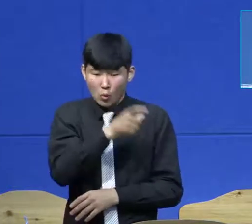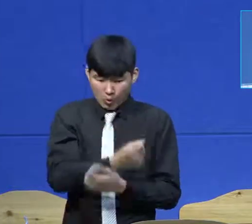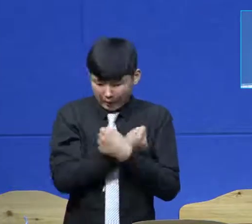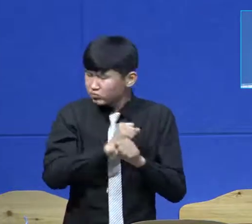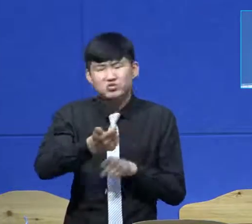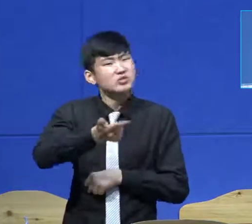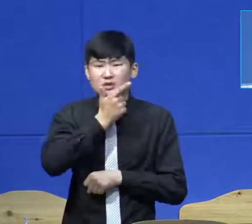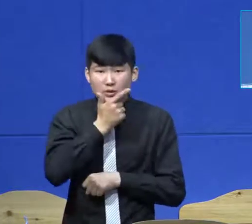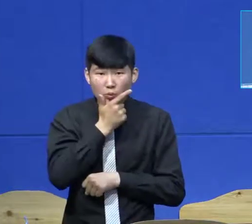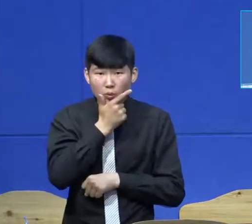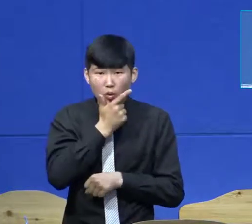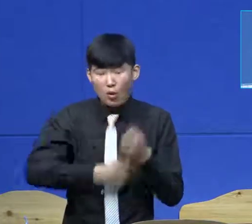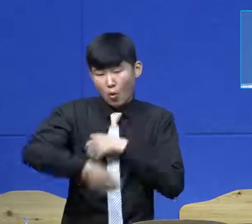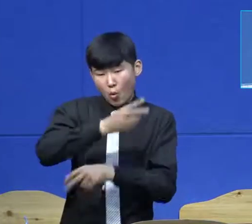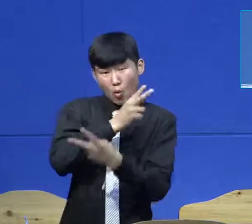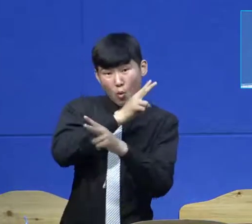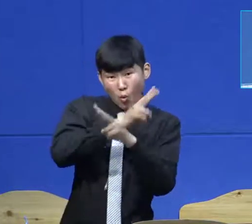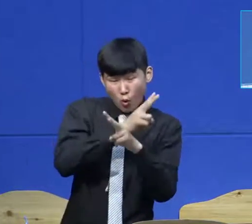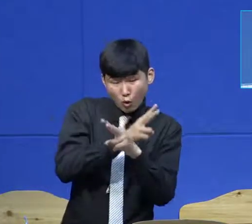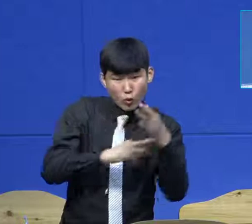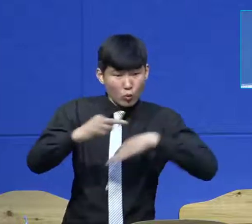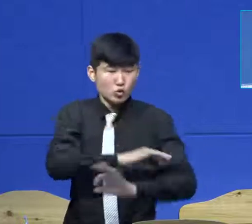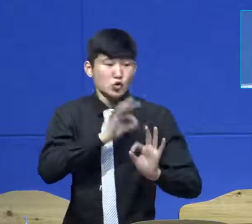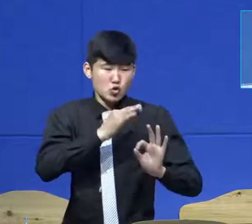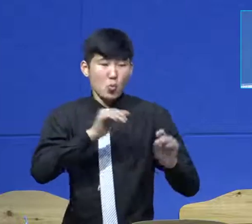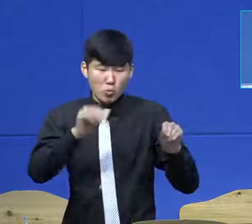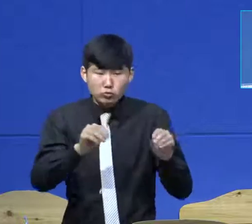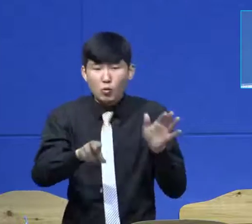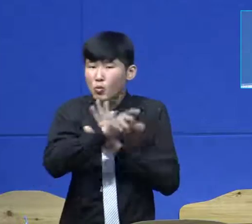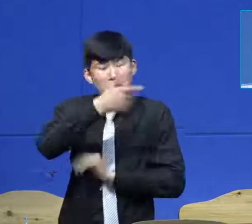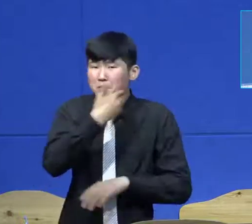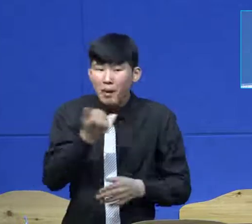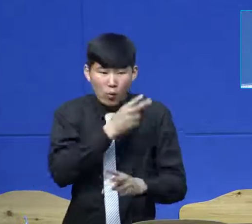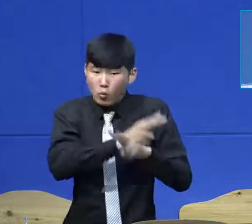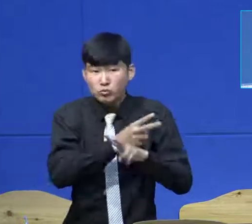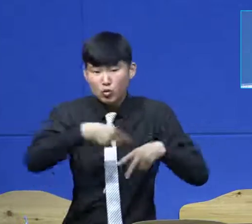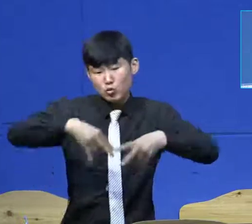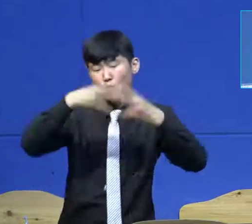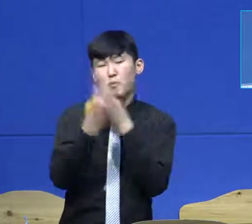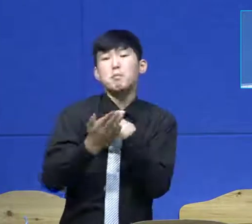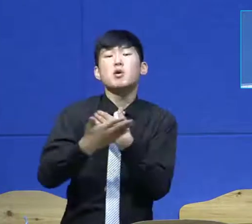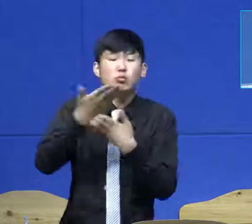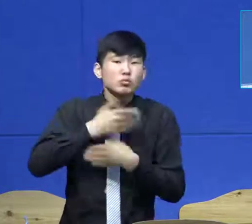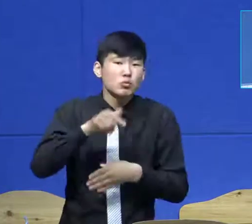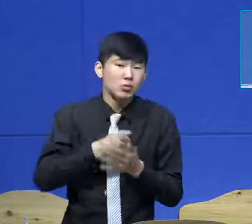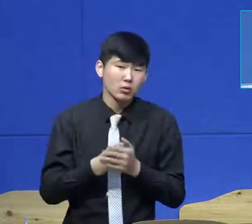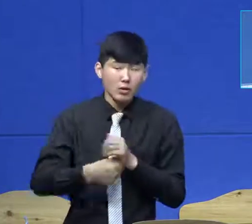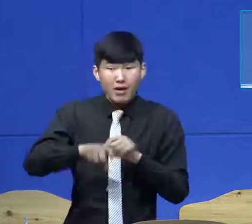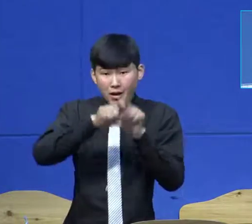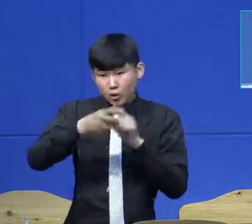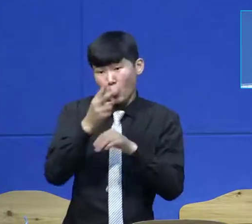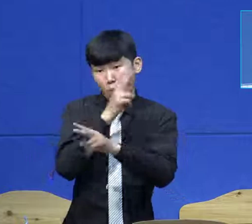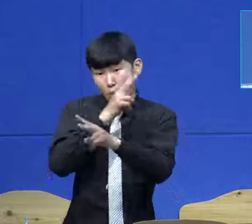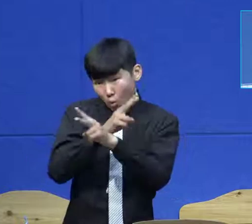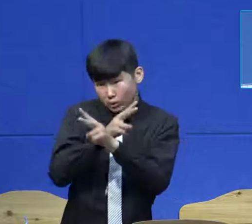аврагдаж чадахгүй. Хуулийн үйлсээр зөвтгөхөд хүн гэж ерөөсөө байхгүй. Хууль нь нүглийн мэдүүлэгч юм. Харин хуулиас